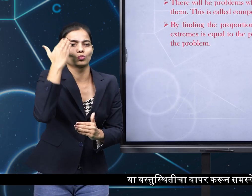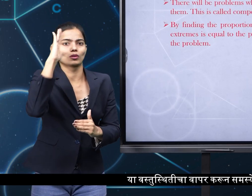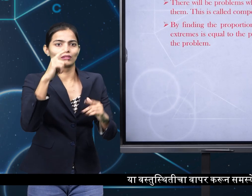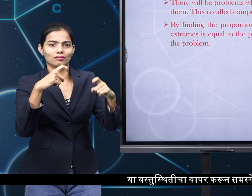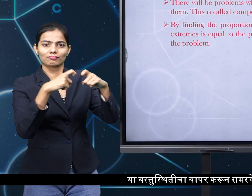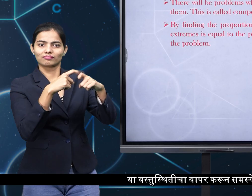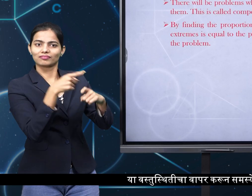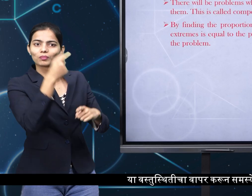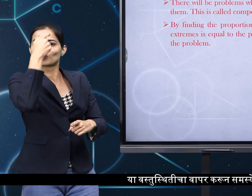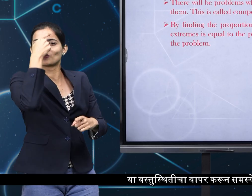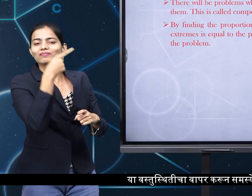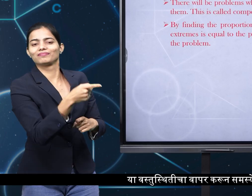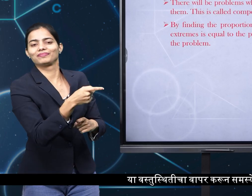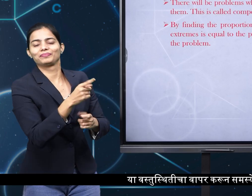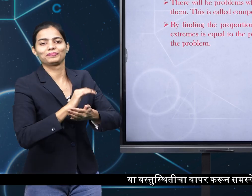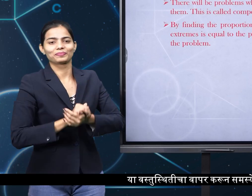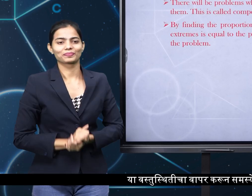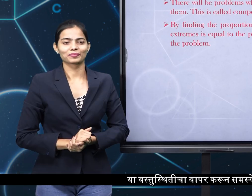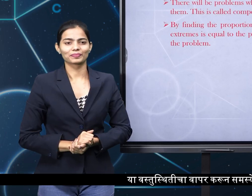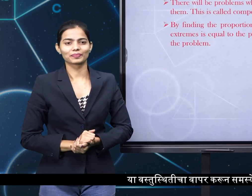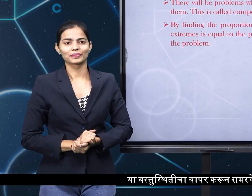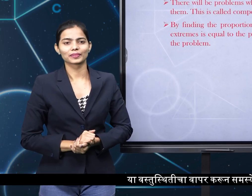समस्येतील अज्ञात x शोधू शकतो.